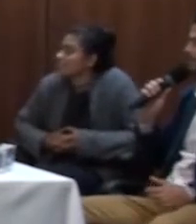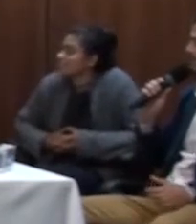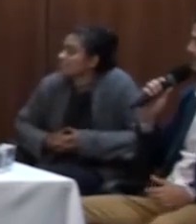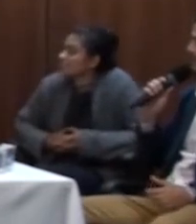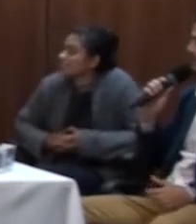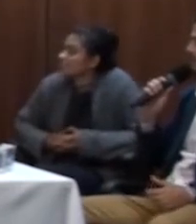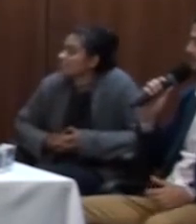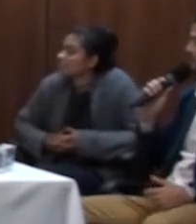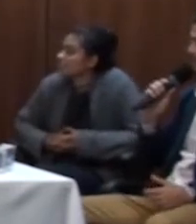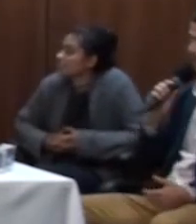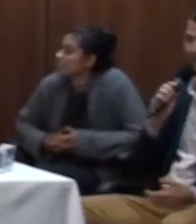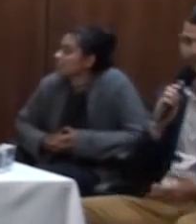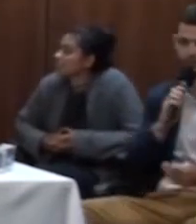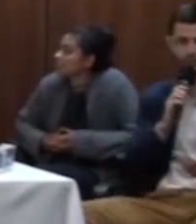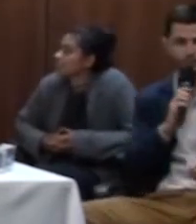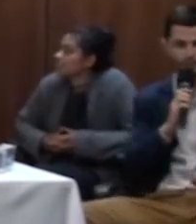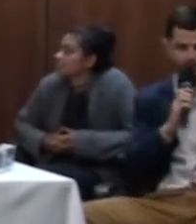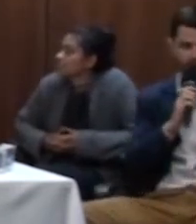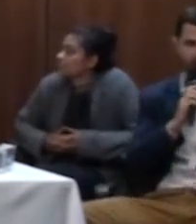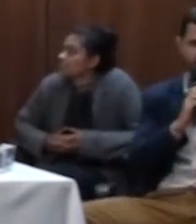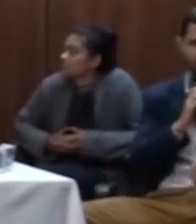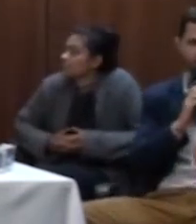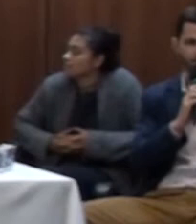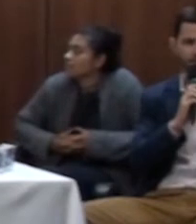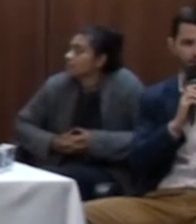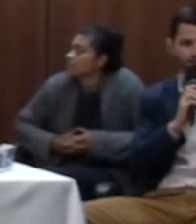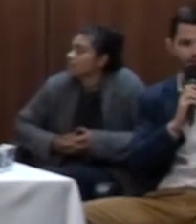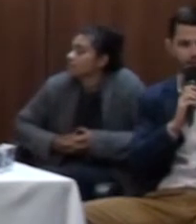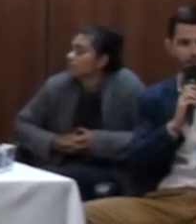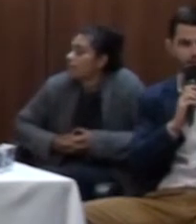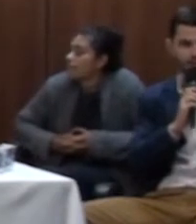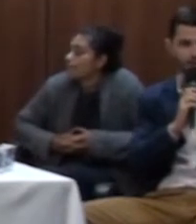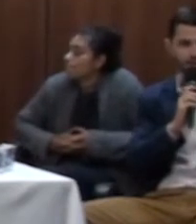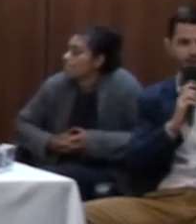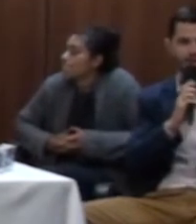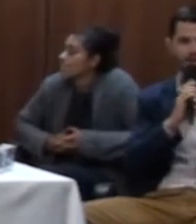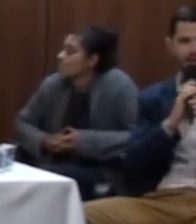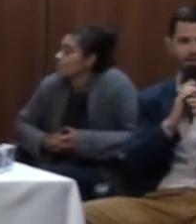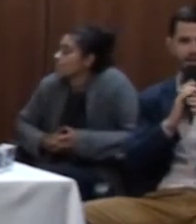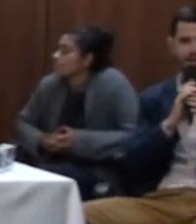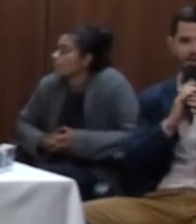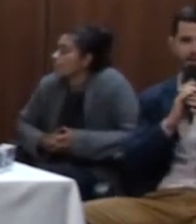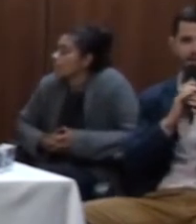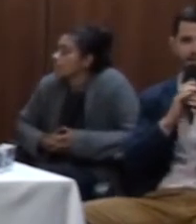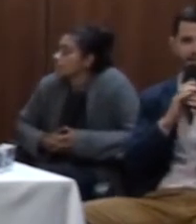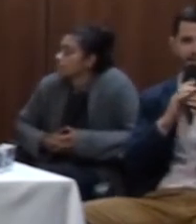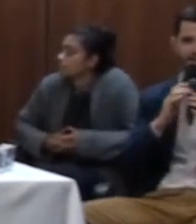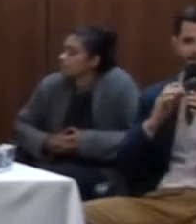Isso faz parte do que eu comentei nos primeiros slides. A gente está aqui hoje para discutir